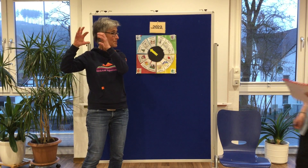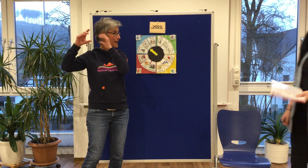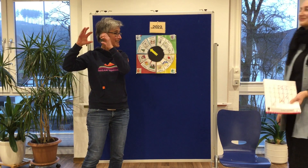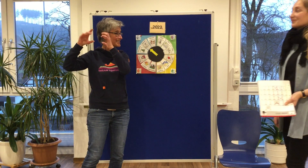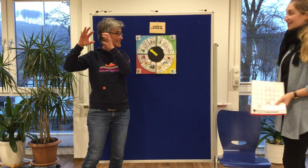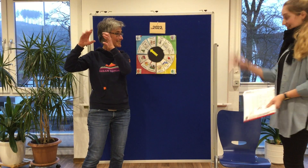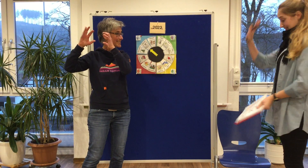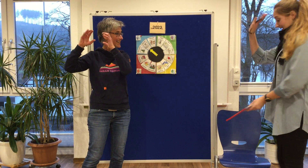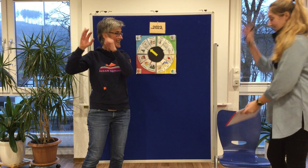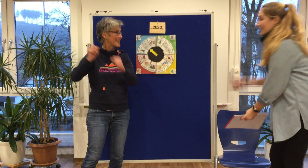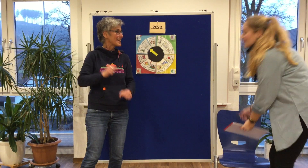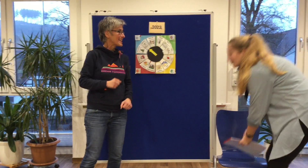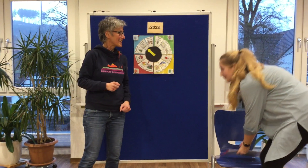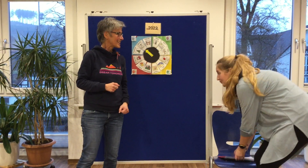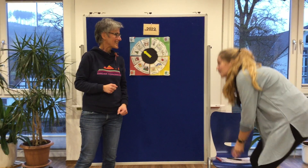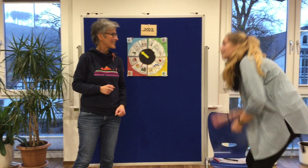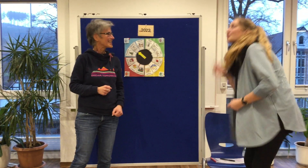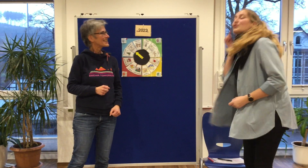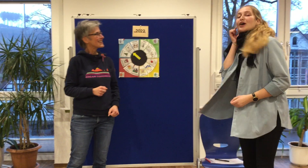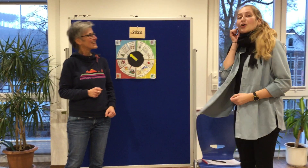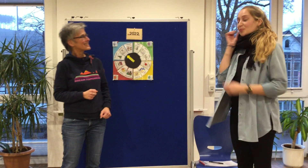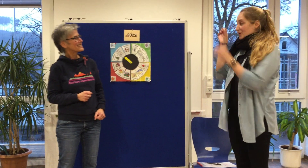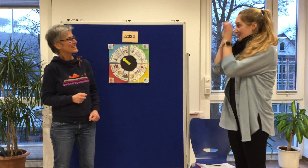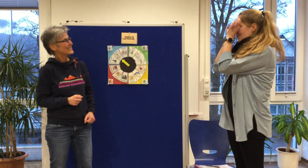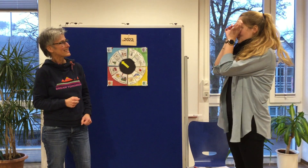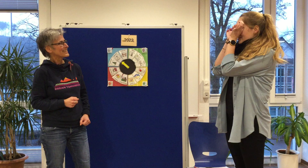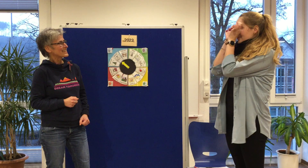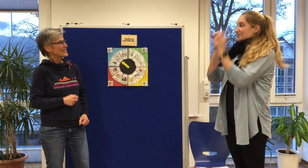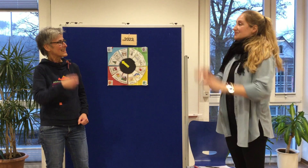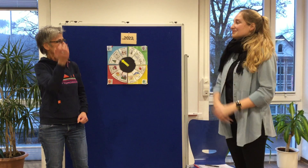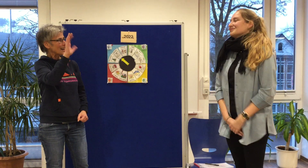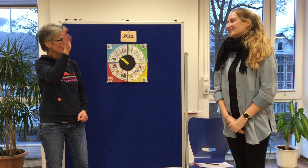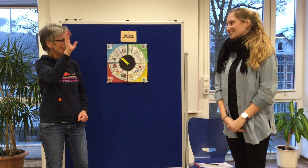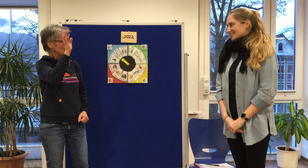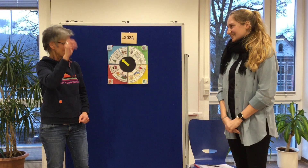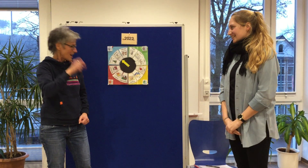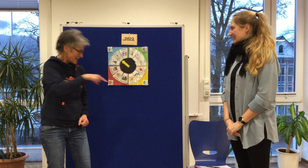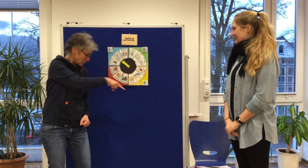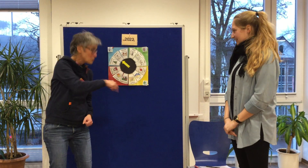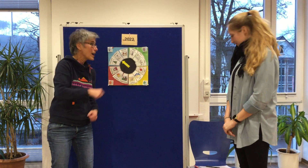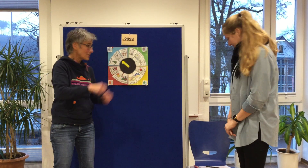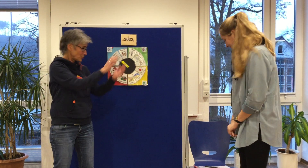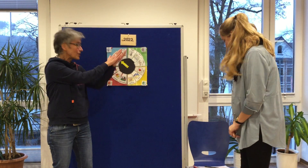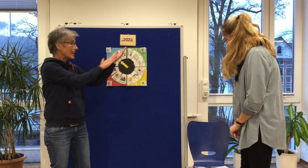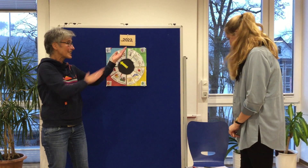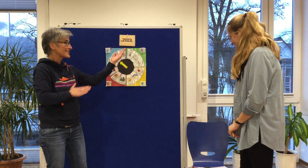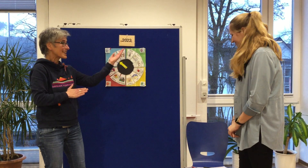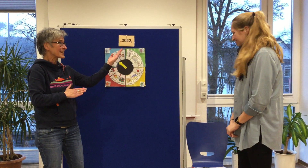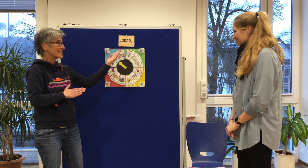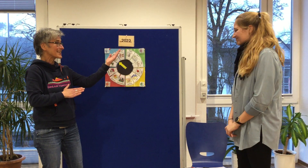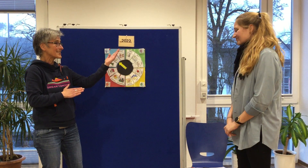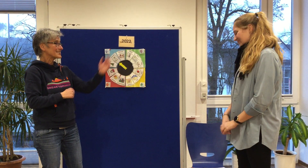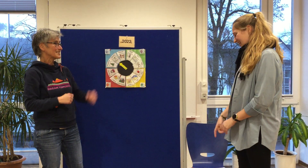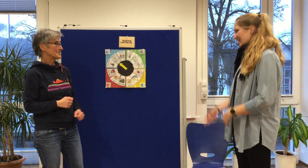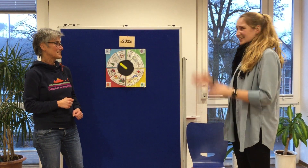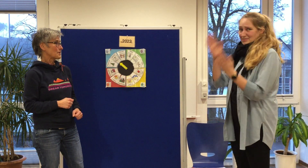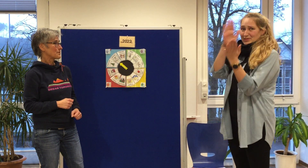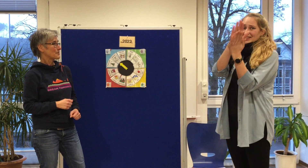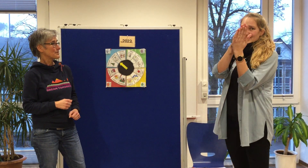Kemper. Hallo, Frau Preisrüther. Hallo, ach, du hast schon einen Kalender. Ja, ich habe meinen